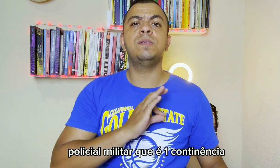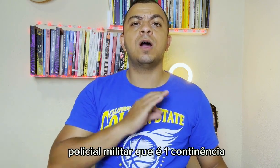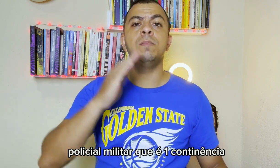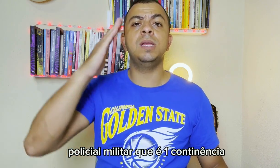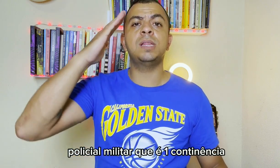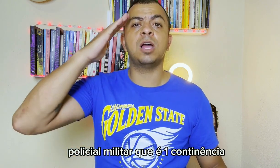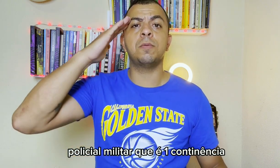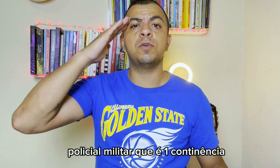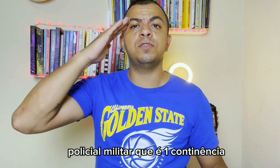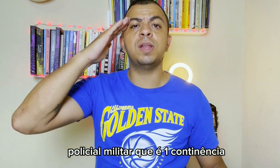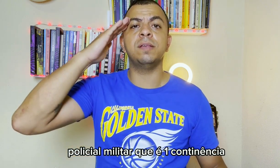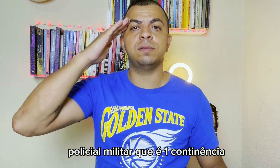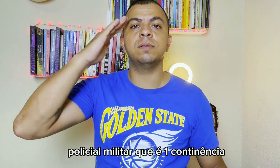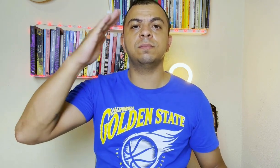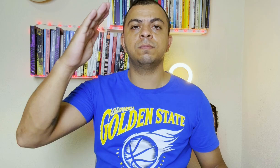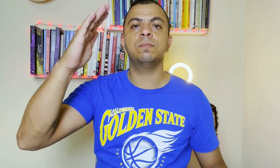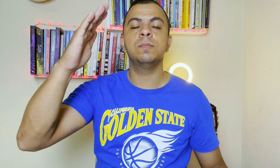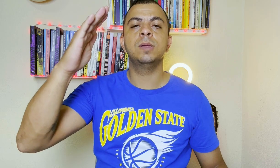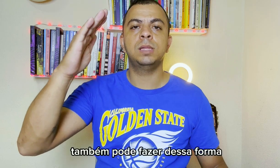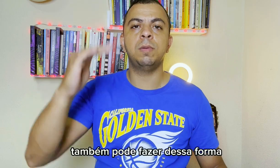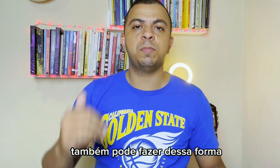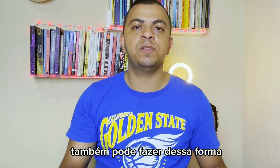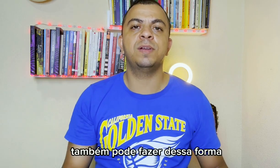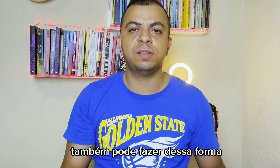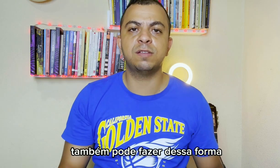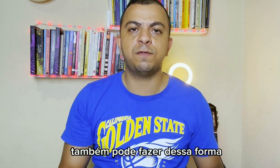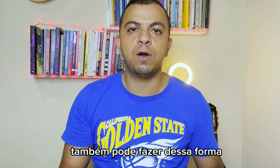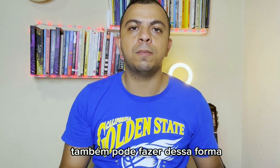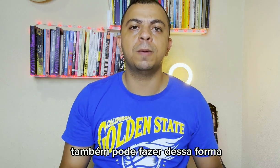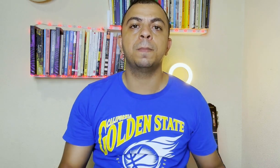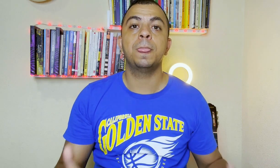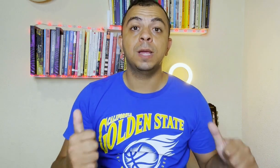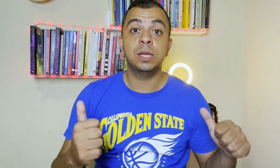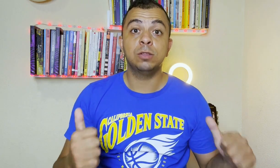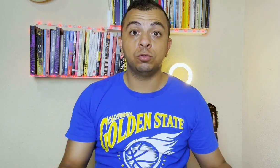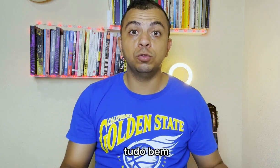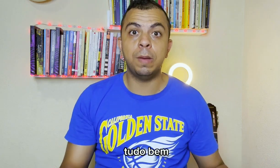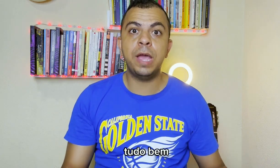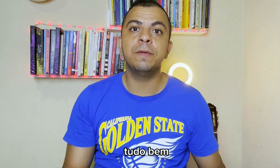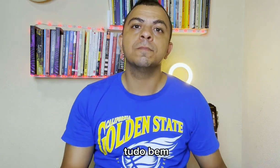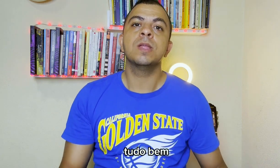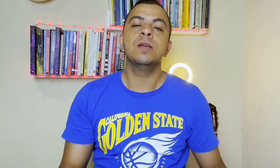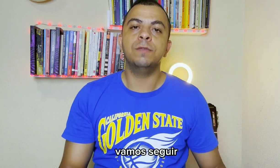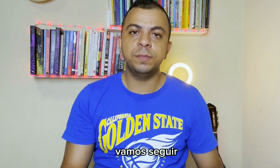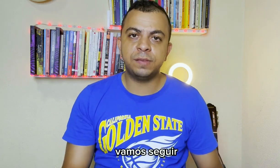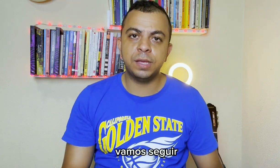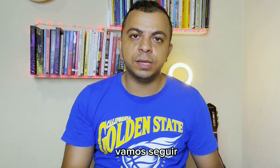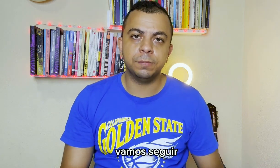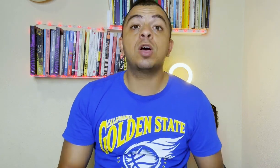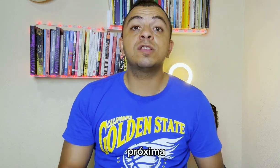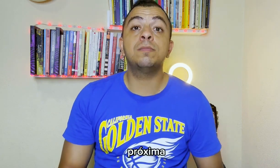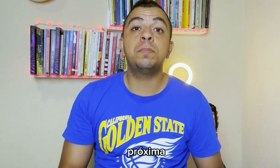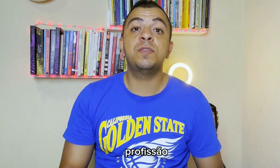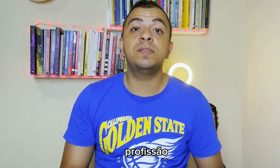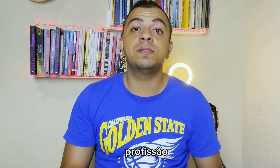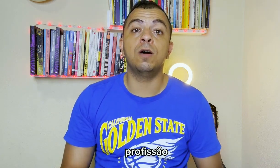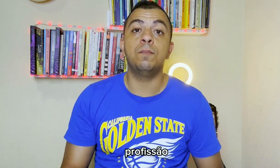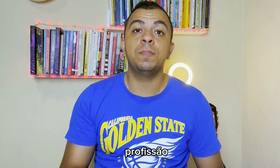Policial militar, que é uma continência. Também pode fazer dessa forma. Tudo bem? Vamos seguir. Próxima profissão.